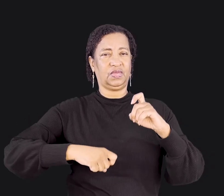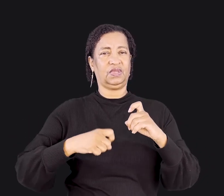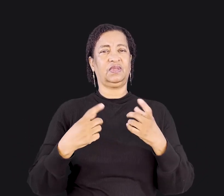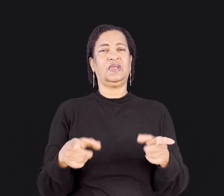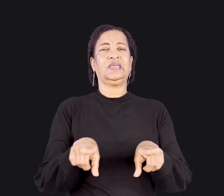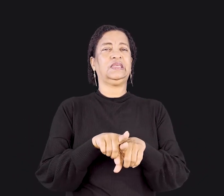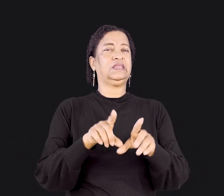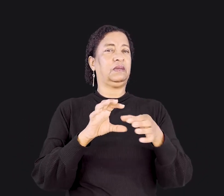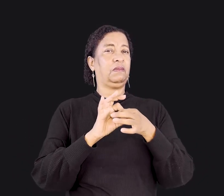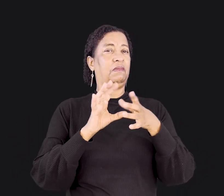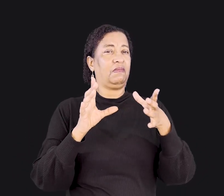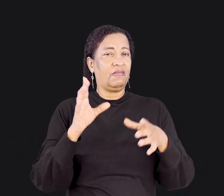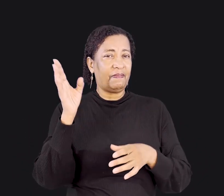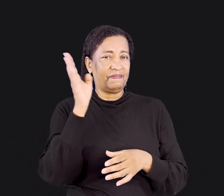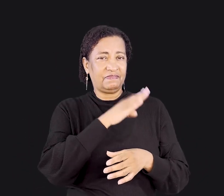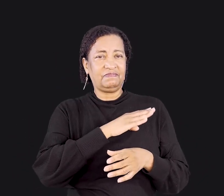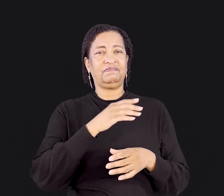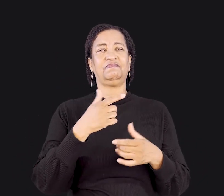sexual e da libertinagem que praticaram.